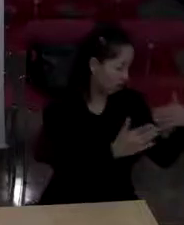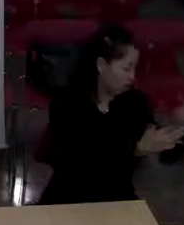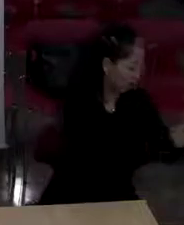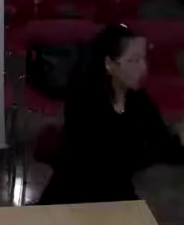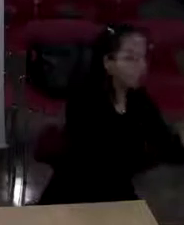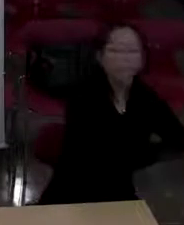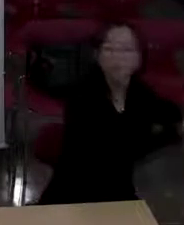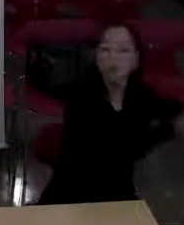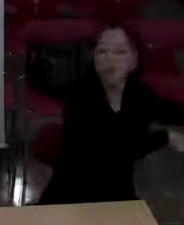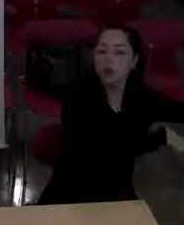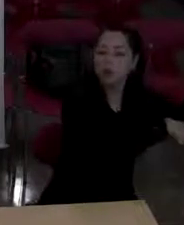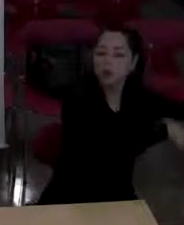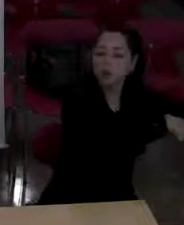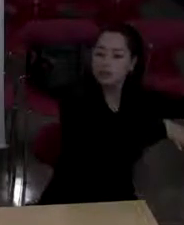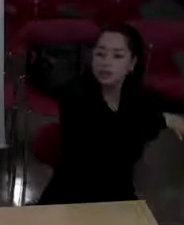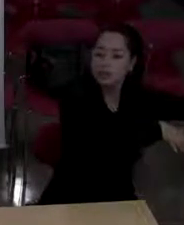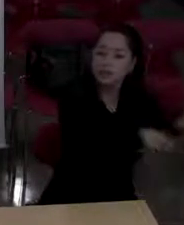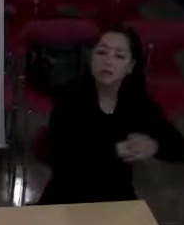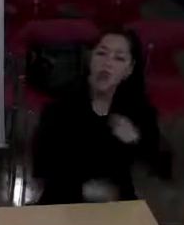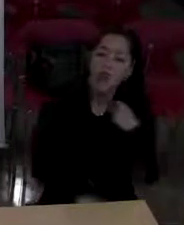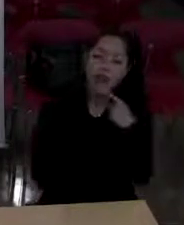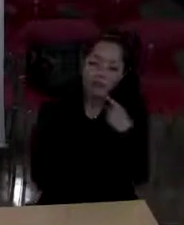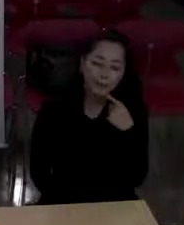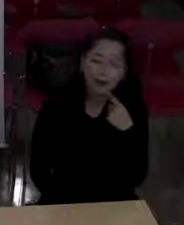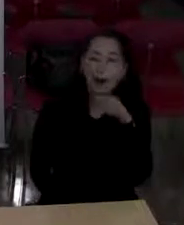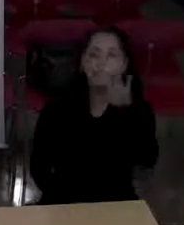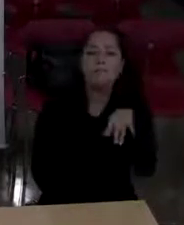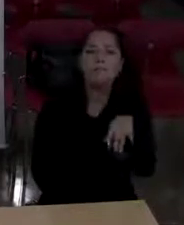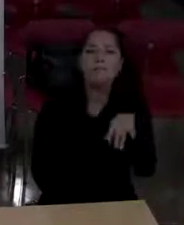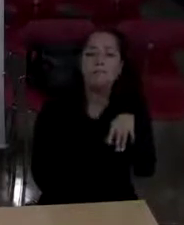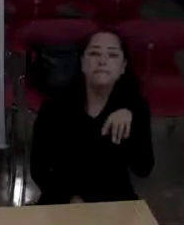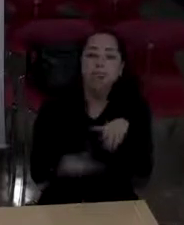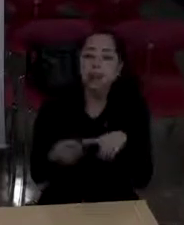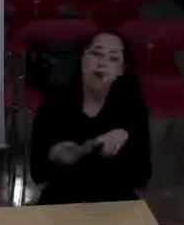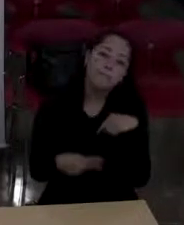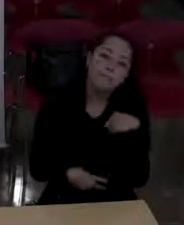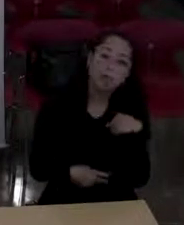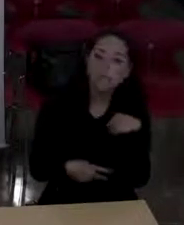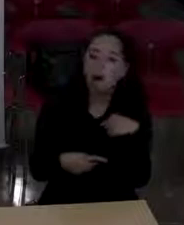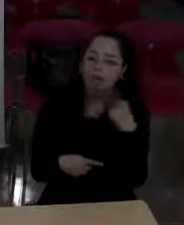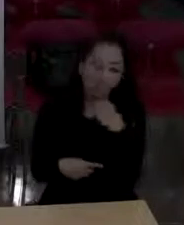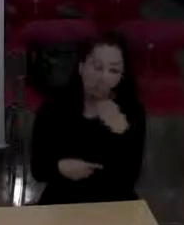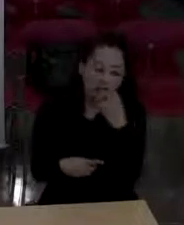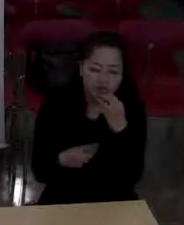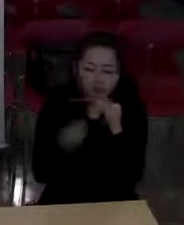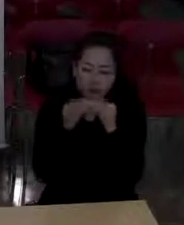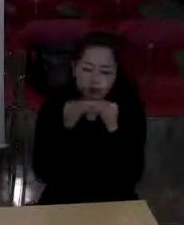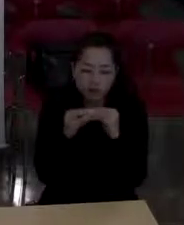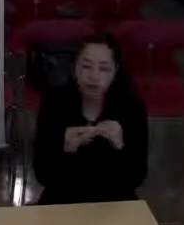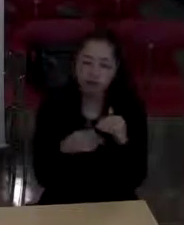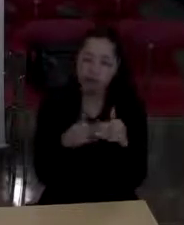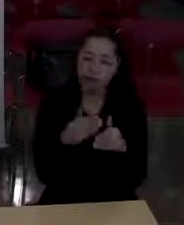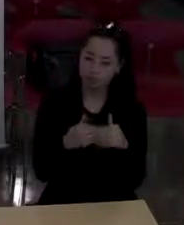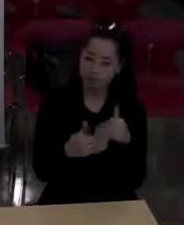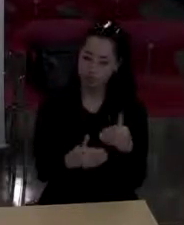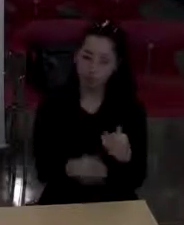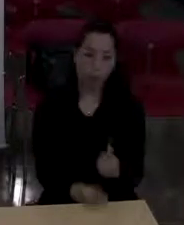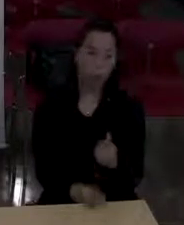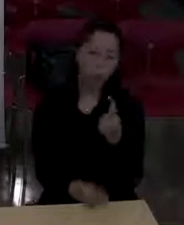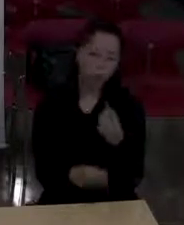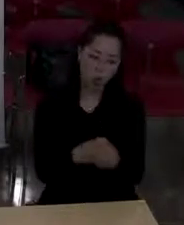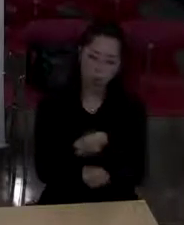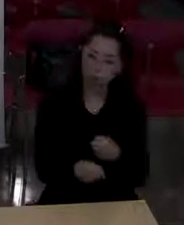después hacia el año empiece ya a decir algunas palabras. Esas palabras pues las va después haciendo unas